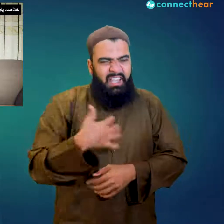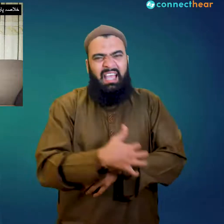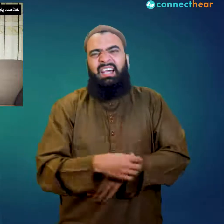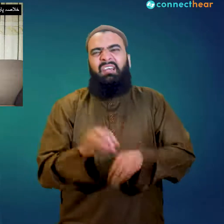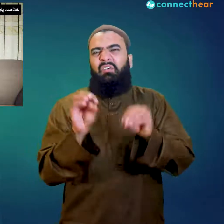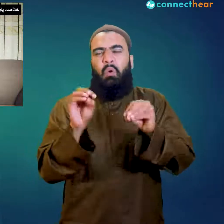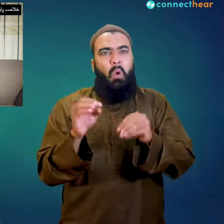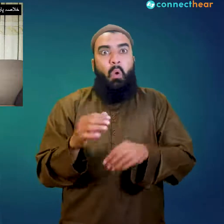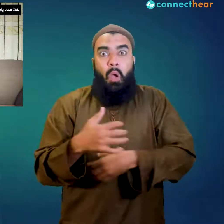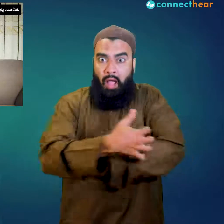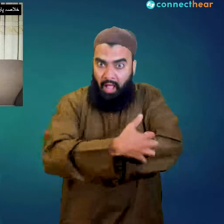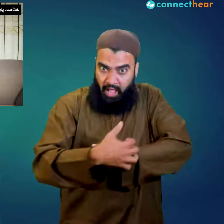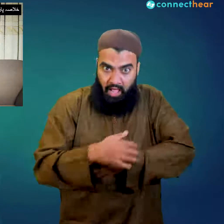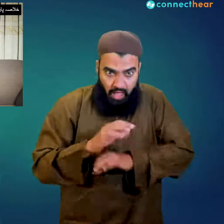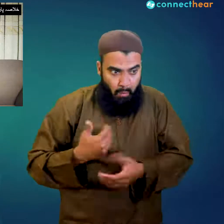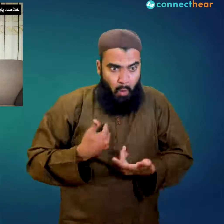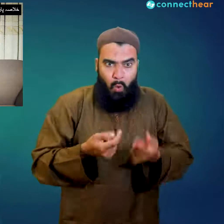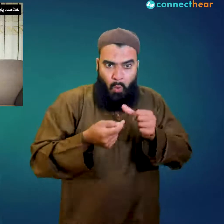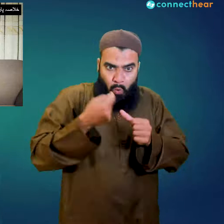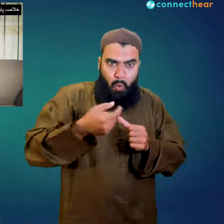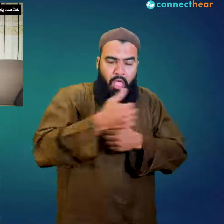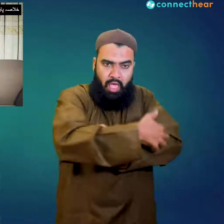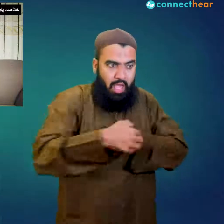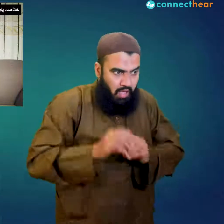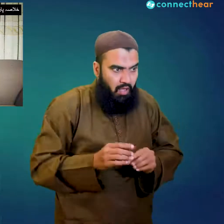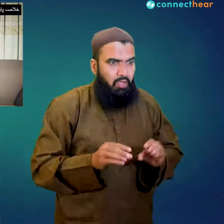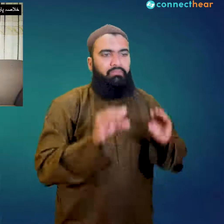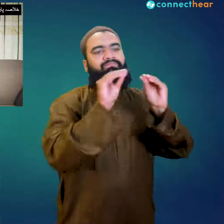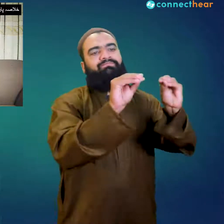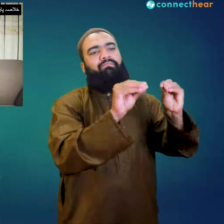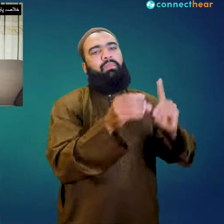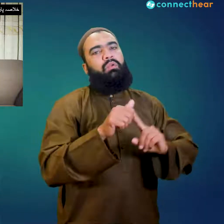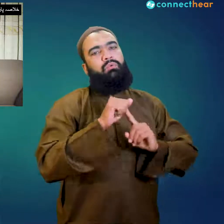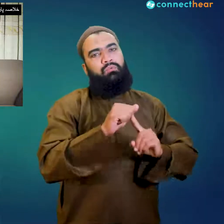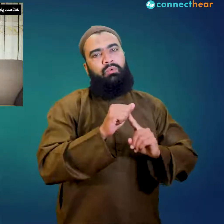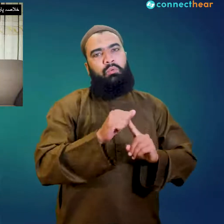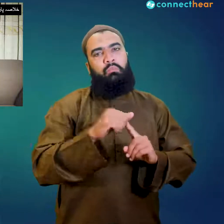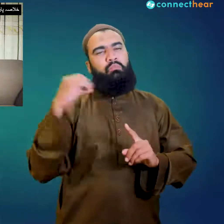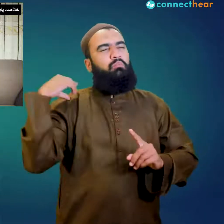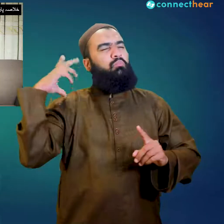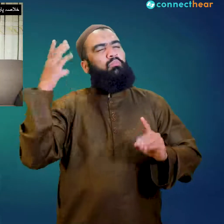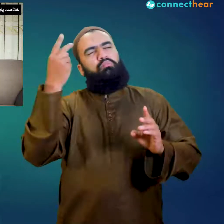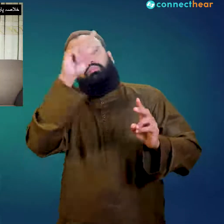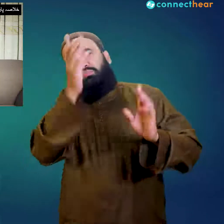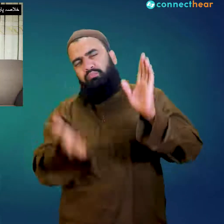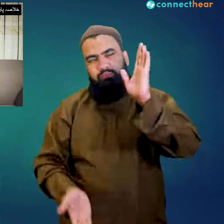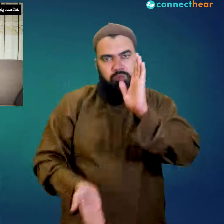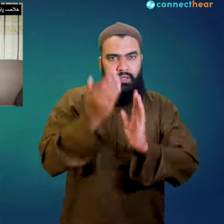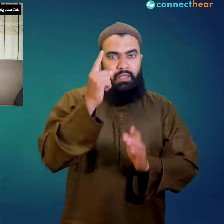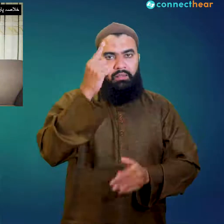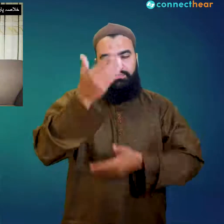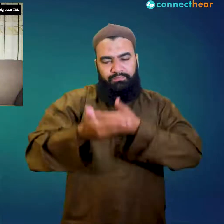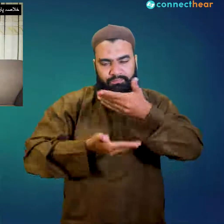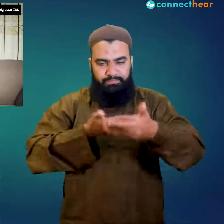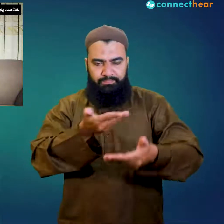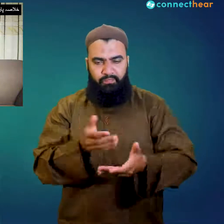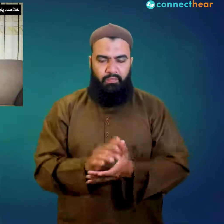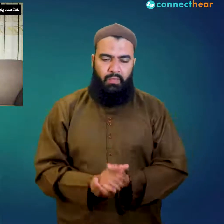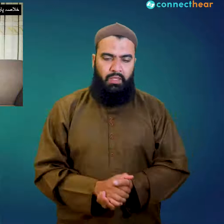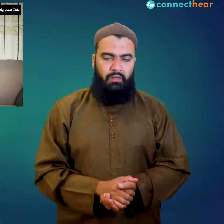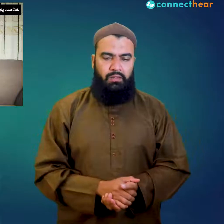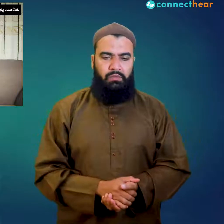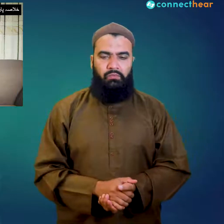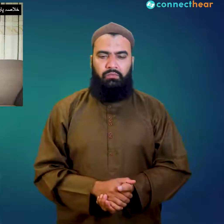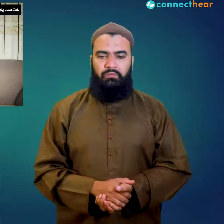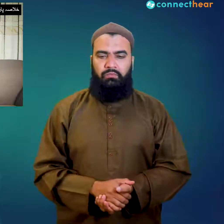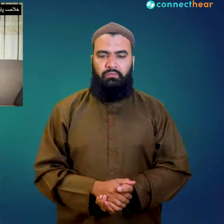انہیں پورا پورا اجر عطا فرمائے گا۔ آیت 139، وَلَا تَهِنُوا